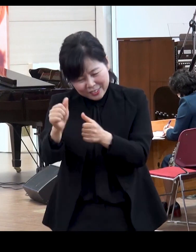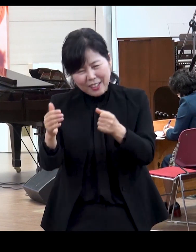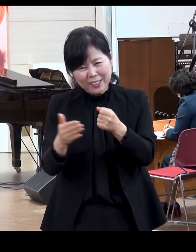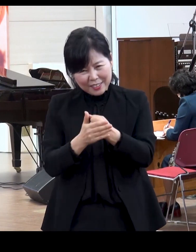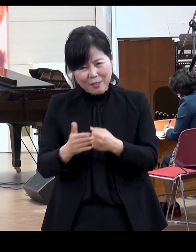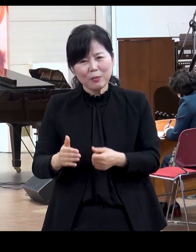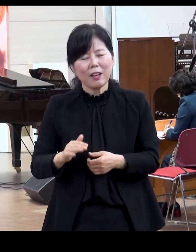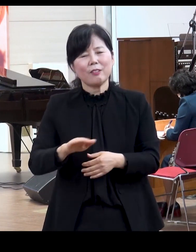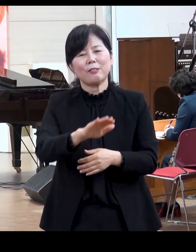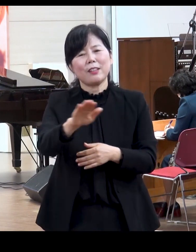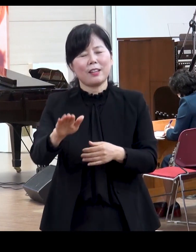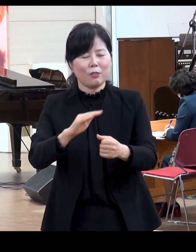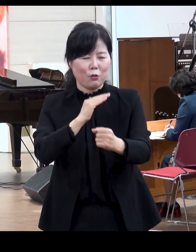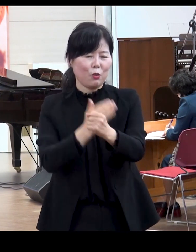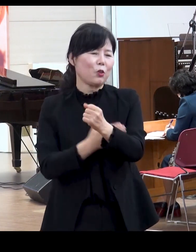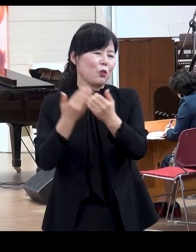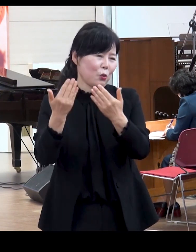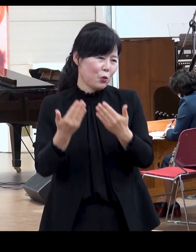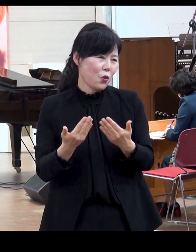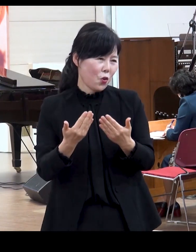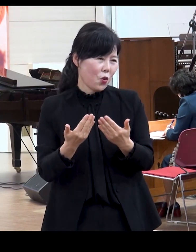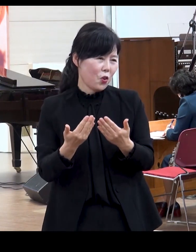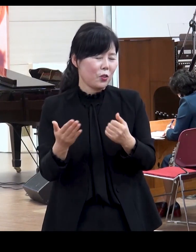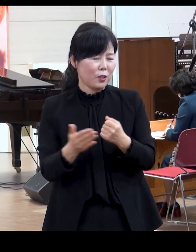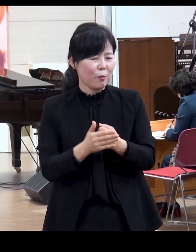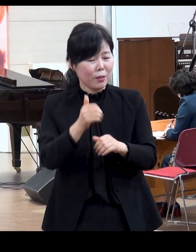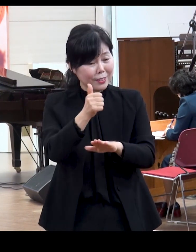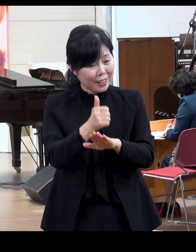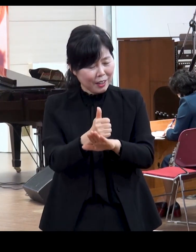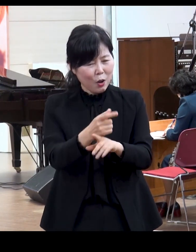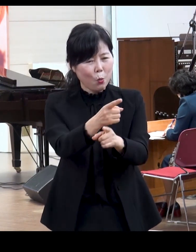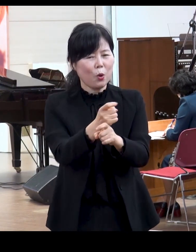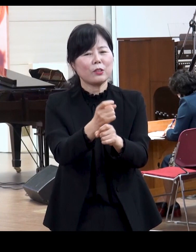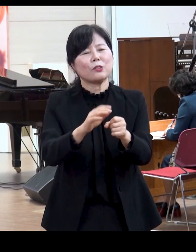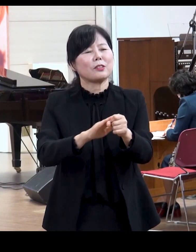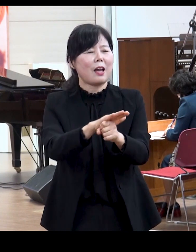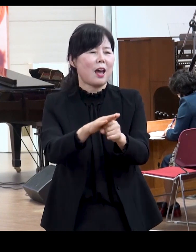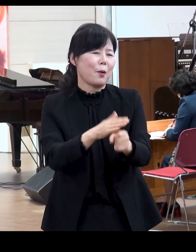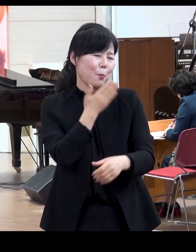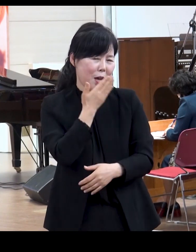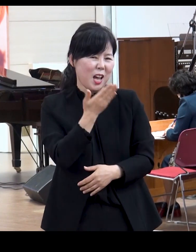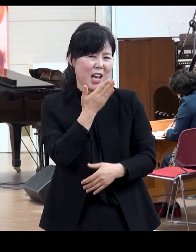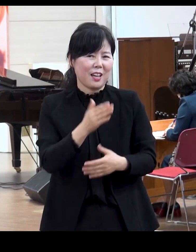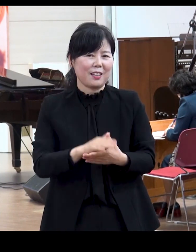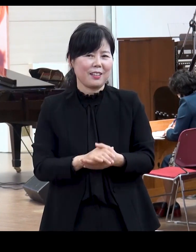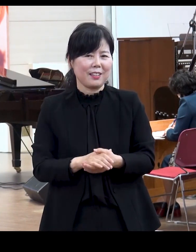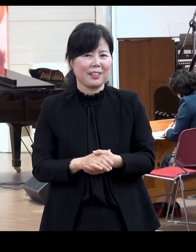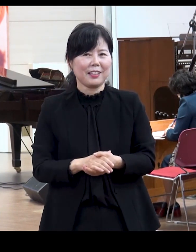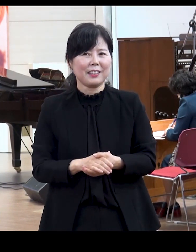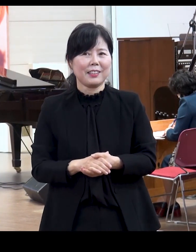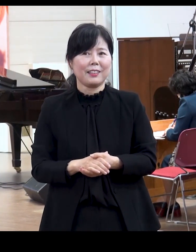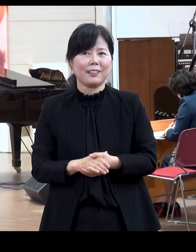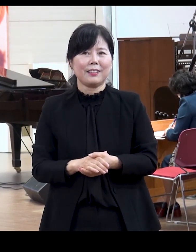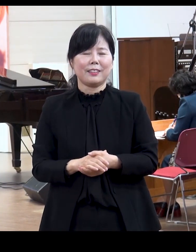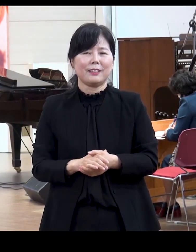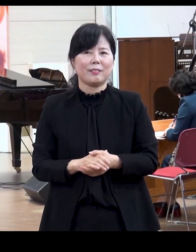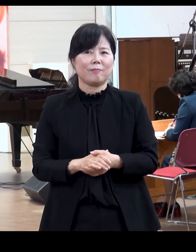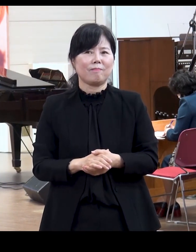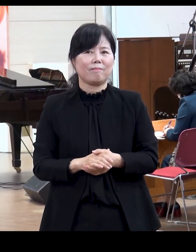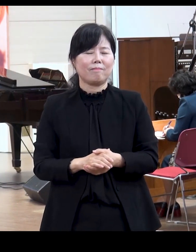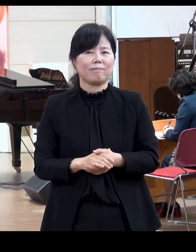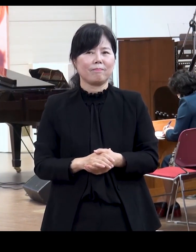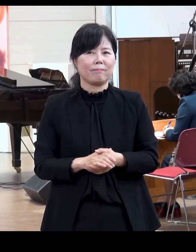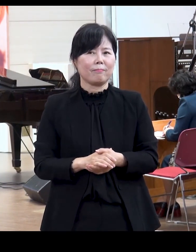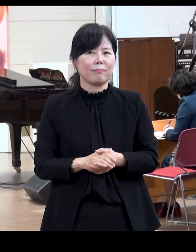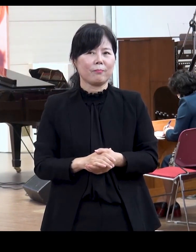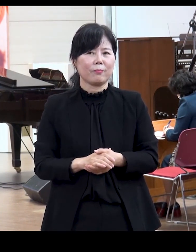이미 승리하셨으니까요. 그러니까 하나님께서 그 주님을 믿는 우리한테 동일한 능력을 주신다는 거죠.